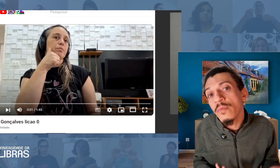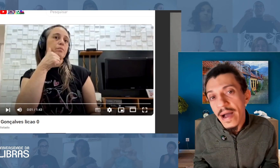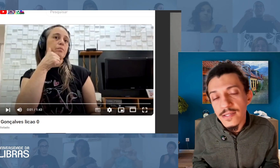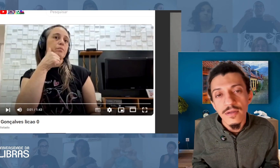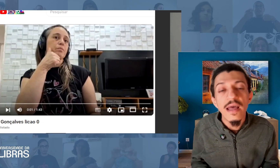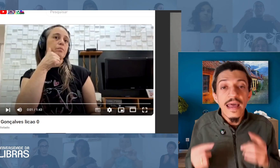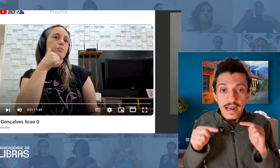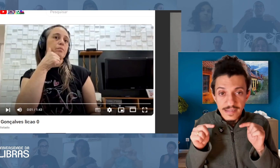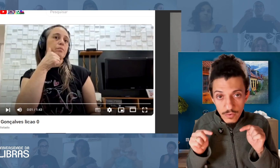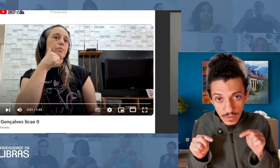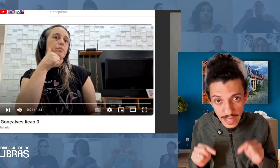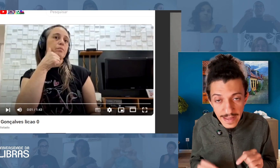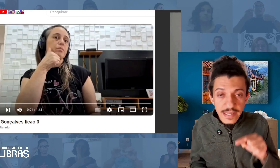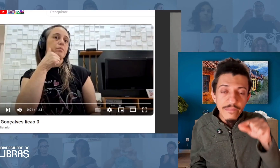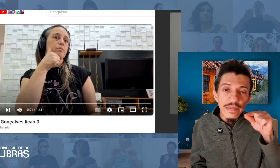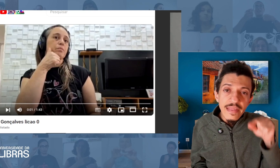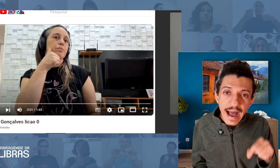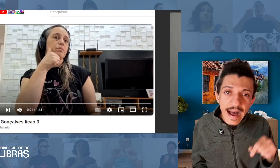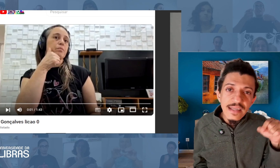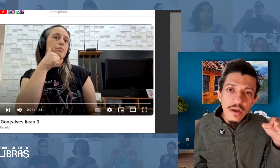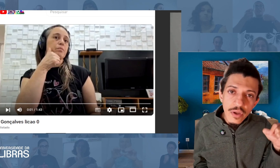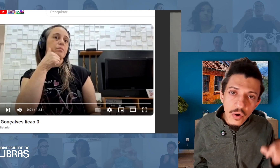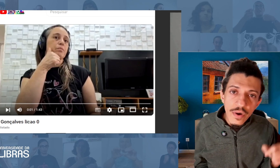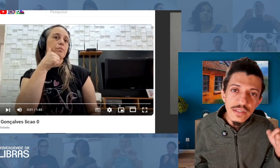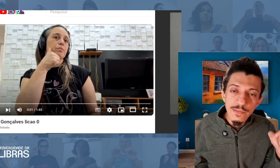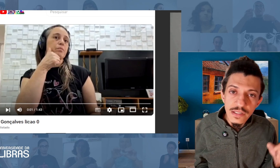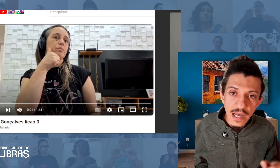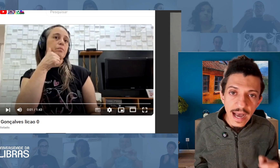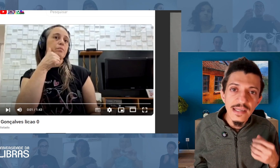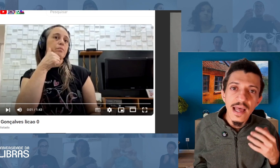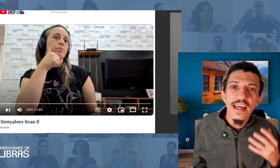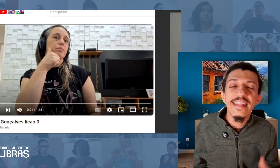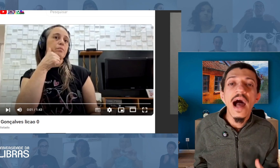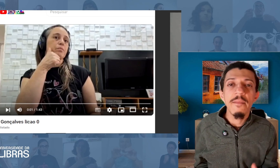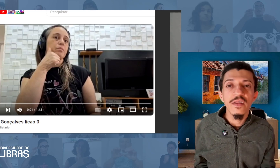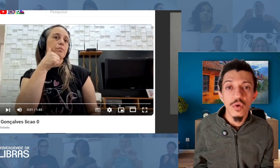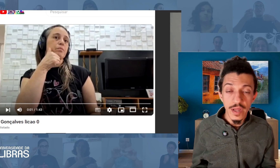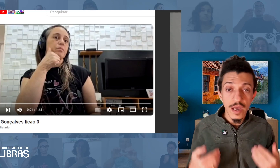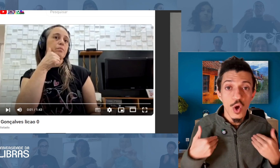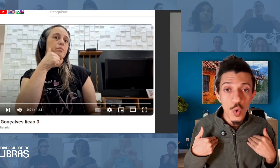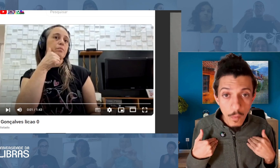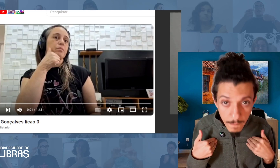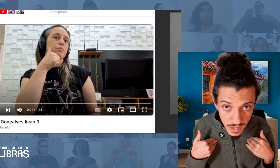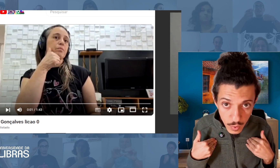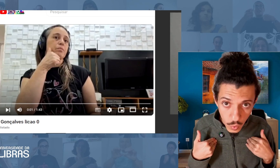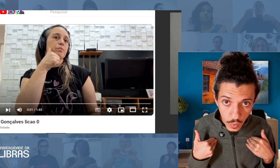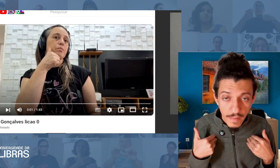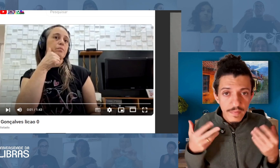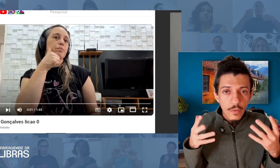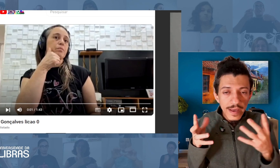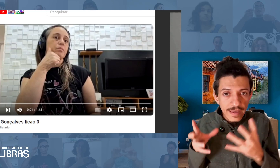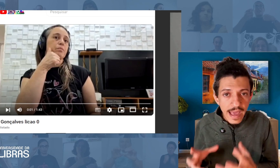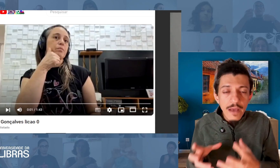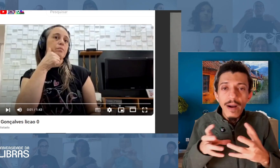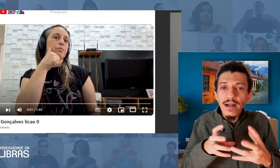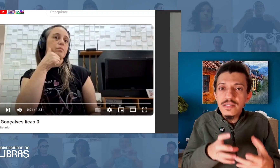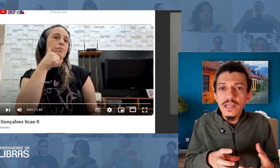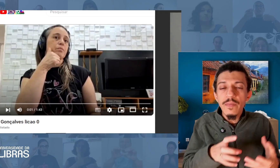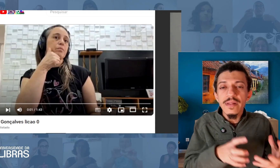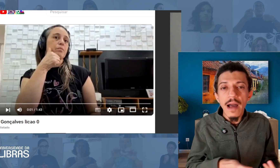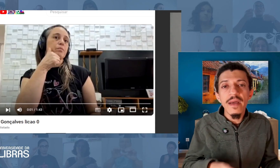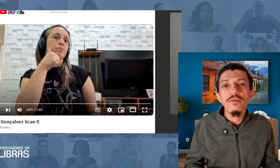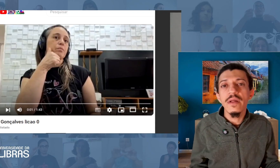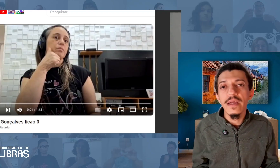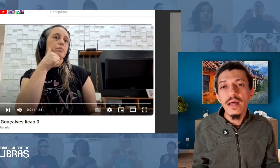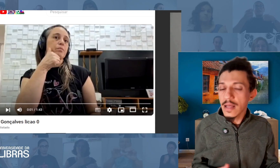quando, Mads? Elas acontecem nas reuniões especiais da mentoria comigo. Então é quem participa